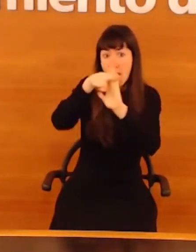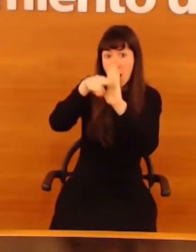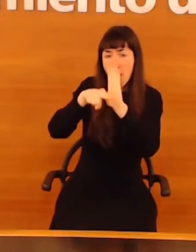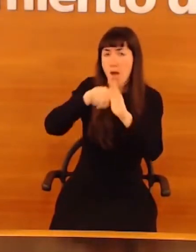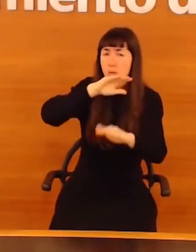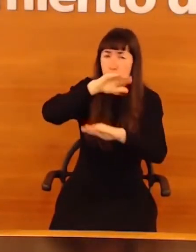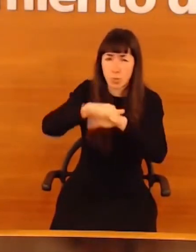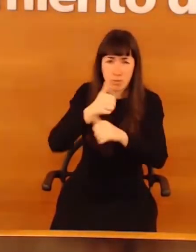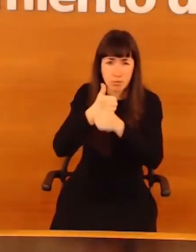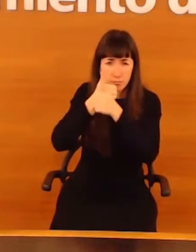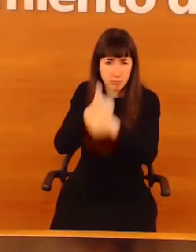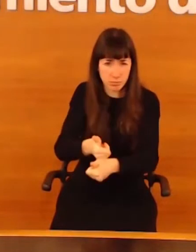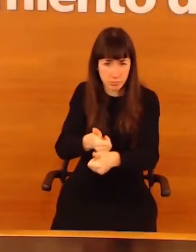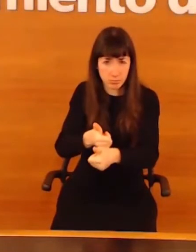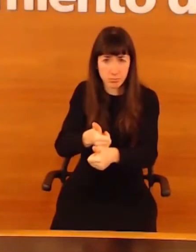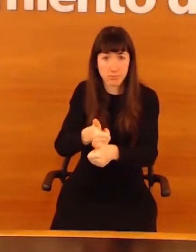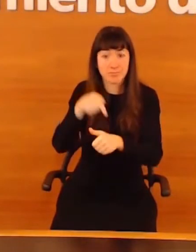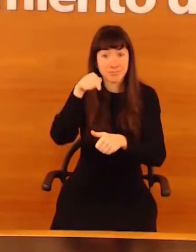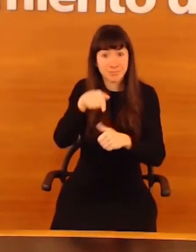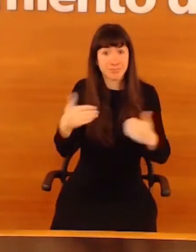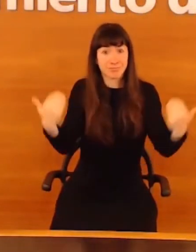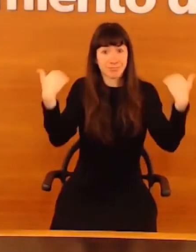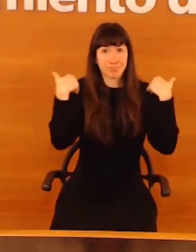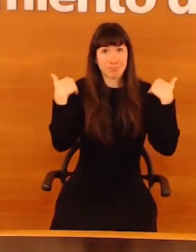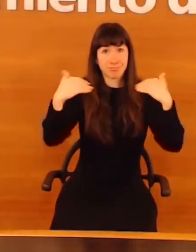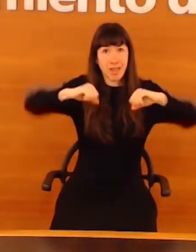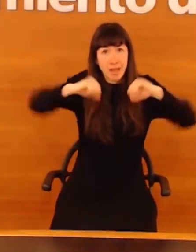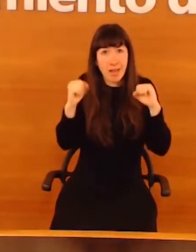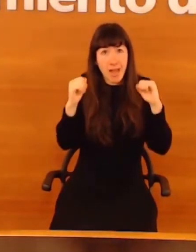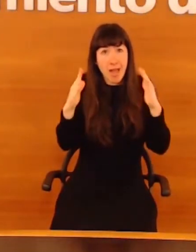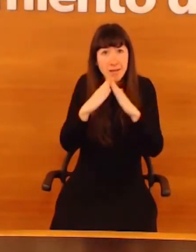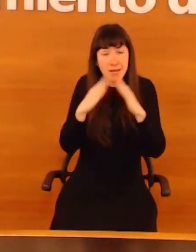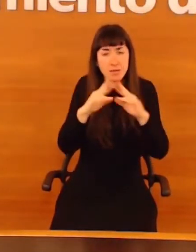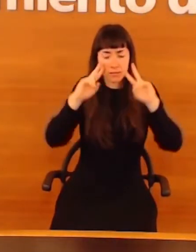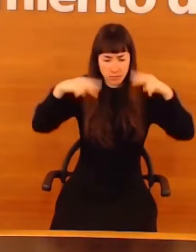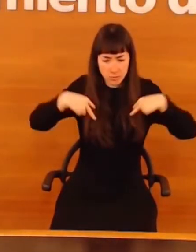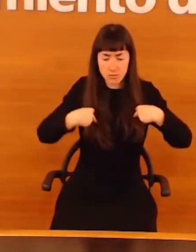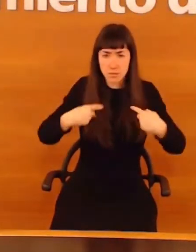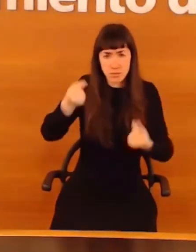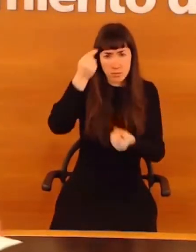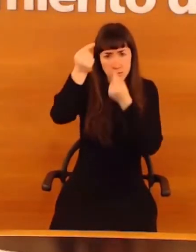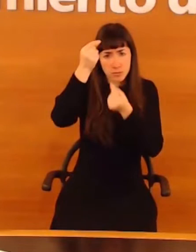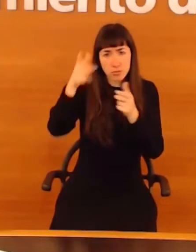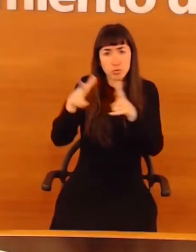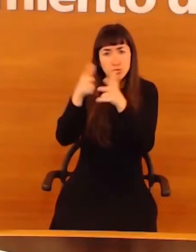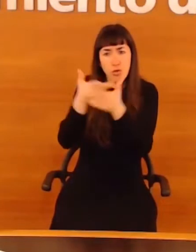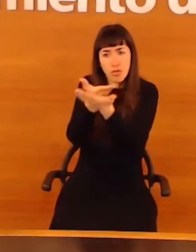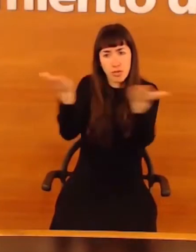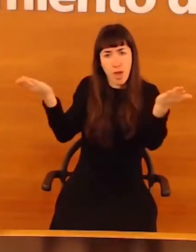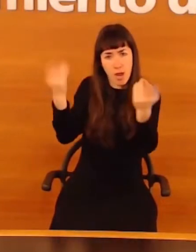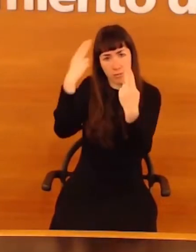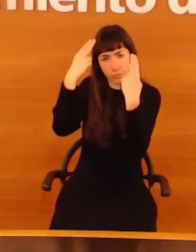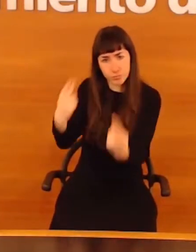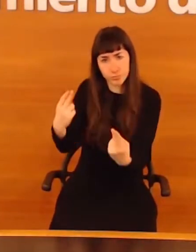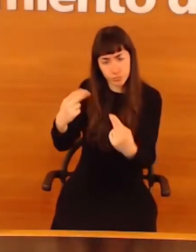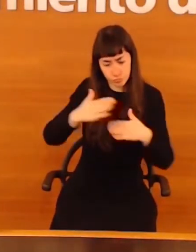de responsabilidad colectiva, de disciplina social, para cuidar de uno mismo y también de los demás.